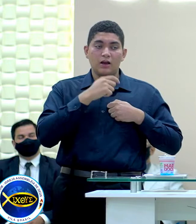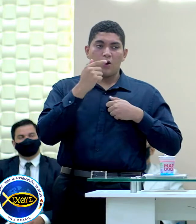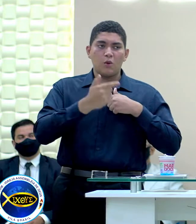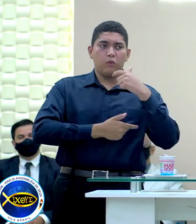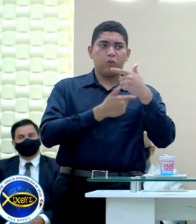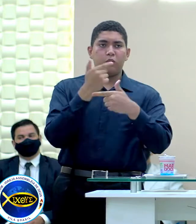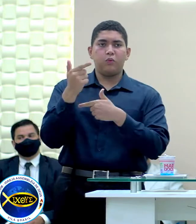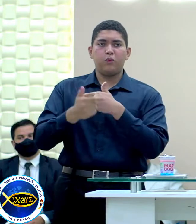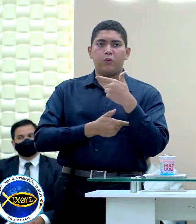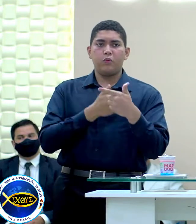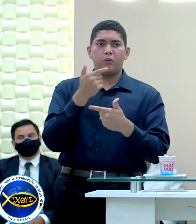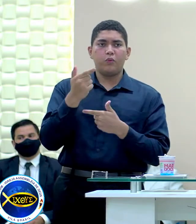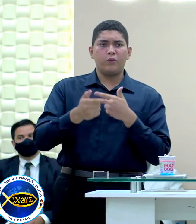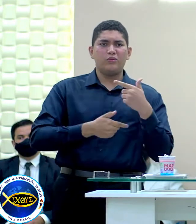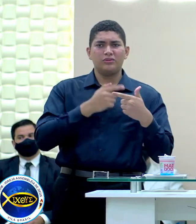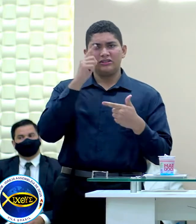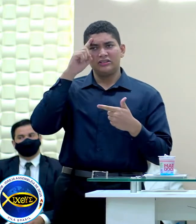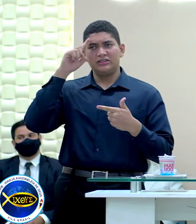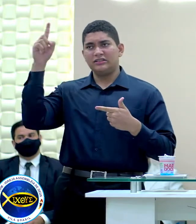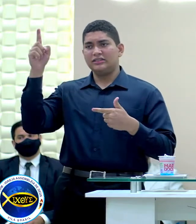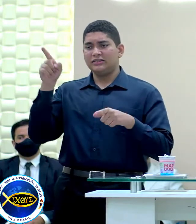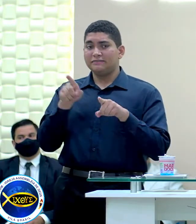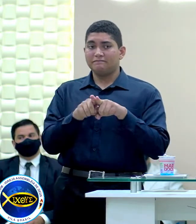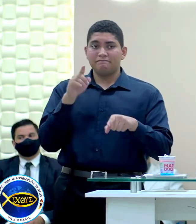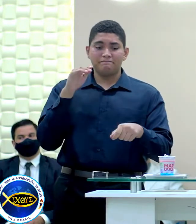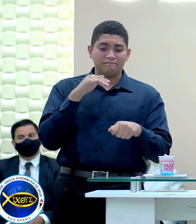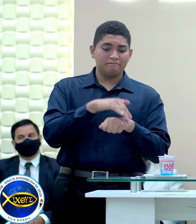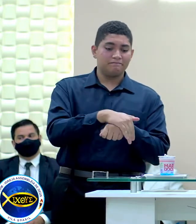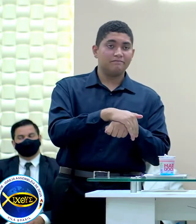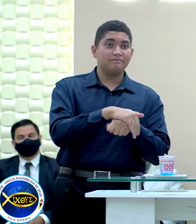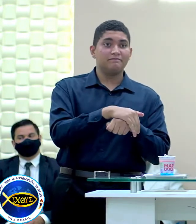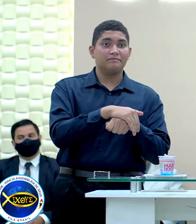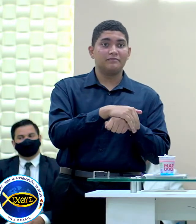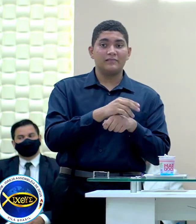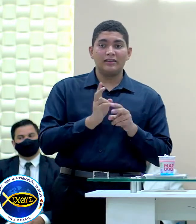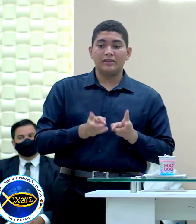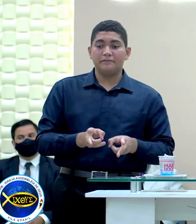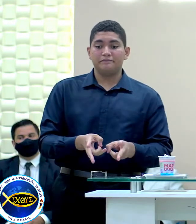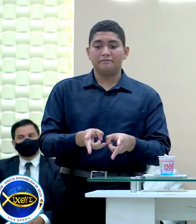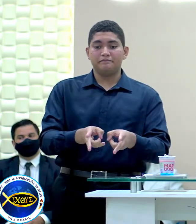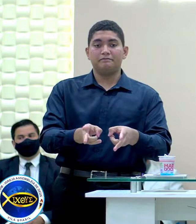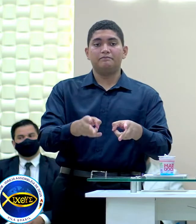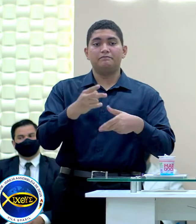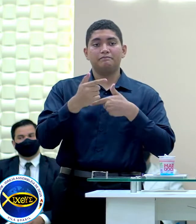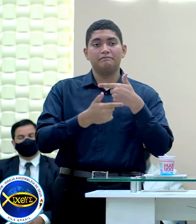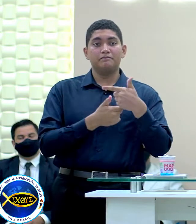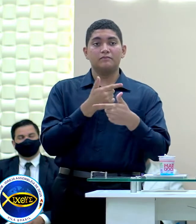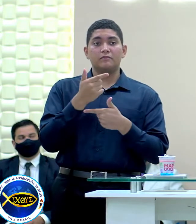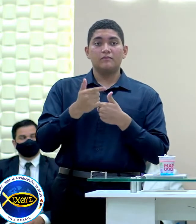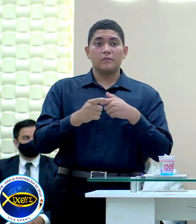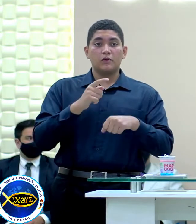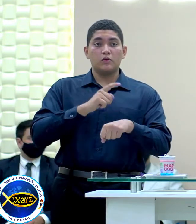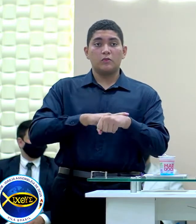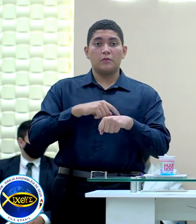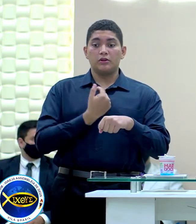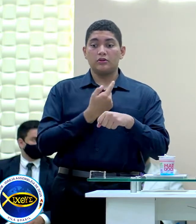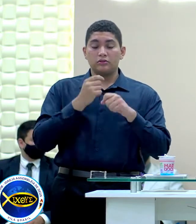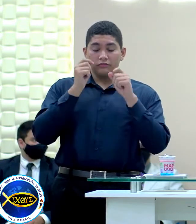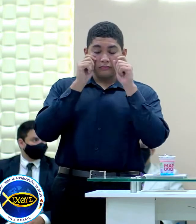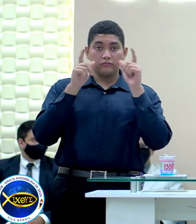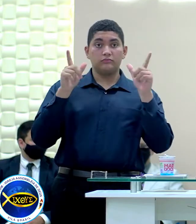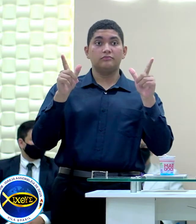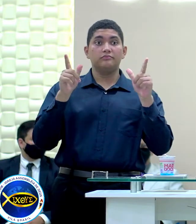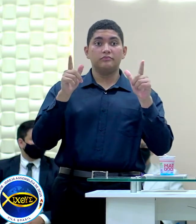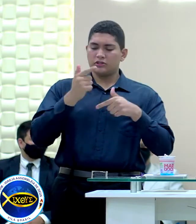lutando dia e noite, nesta constante batalha. Quando estamos acordados, eles